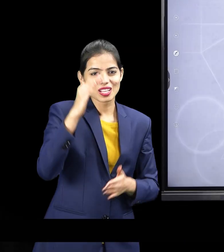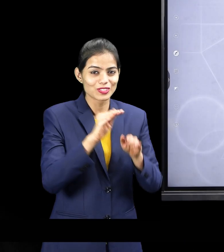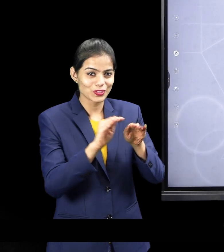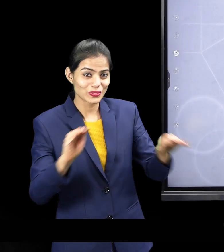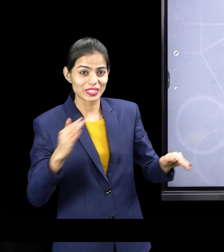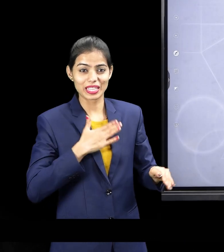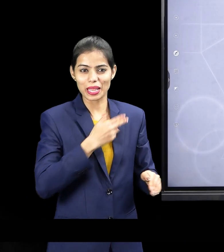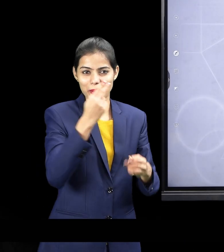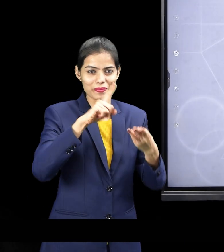नमस्कार विद्यार्थी.